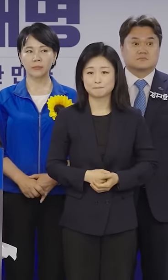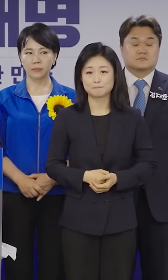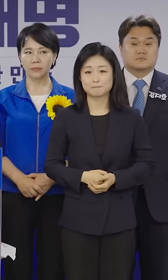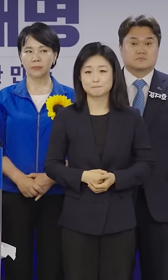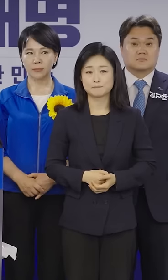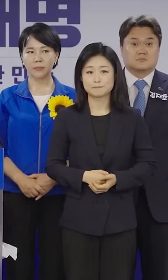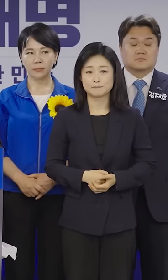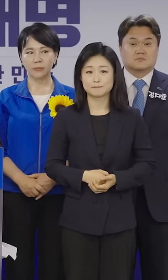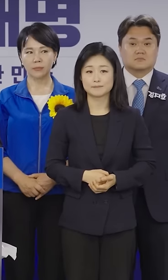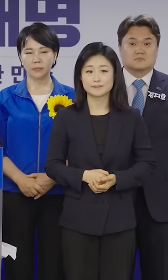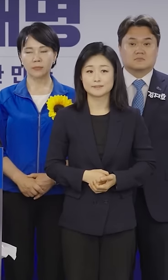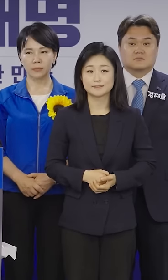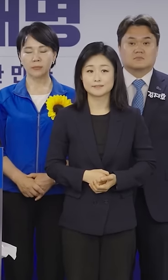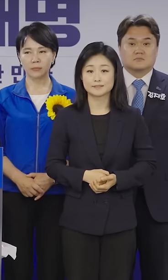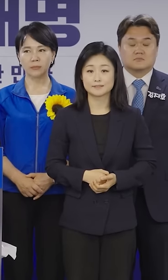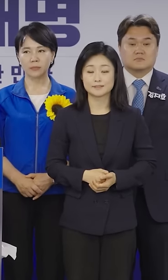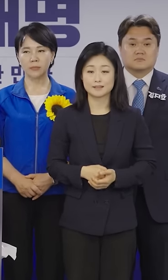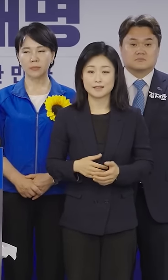겁니다.